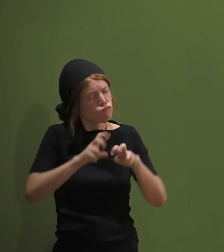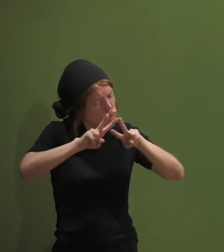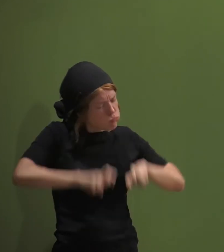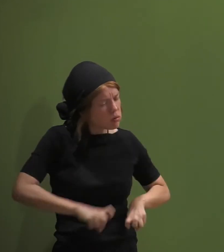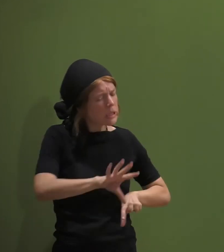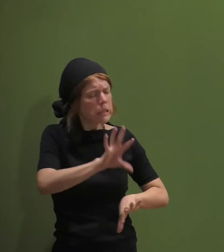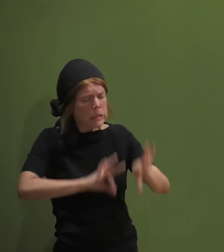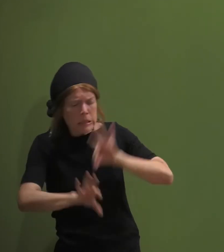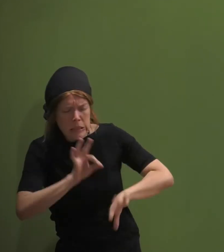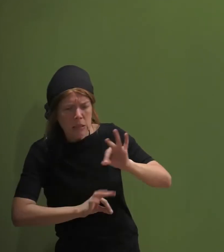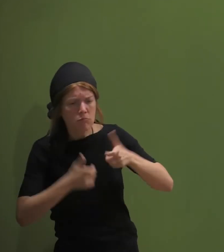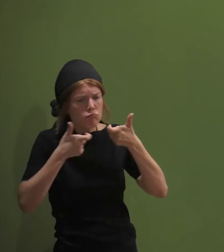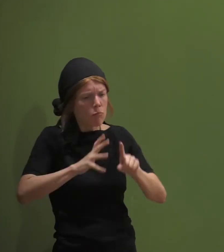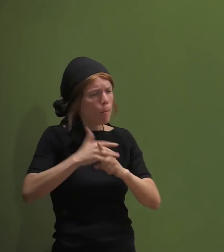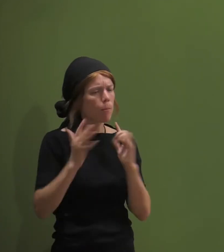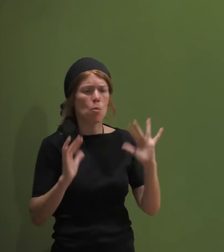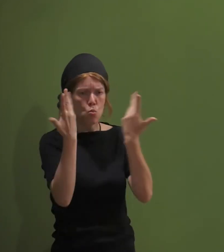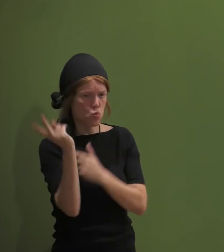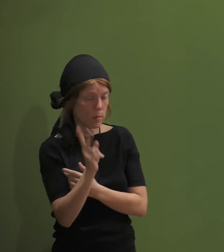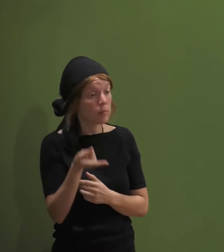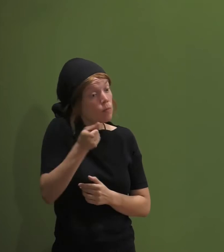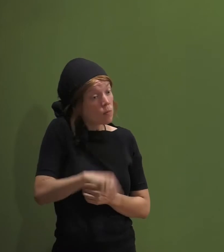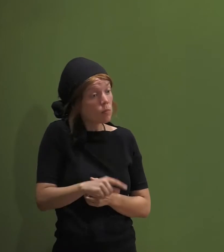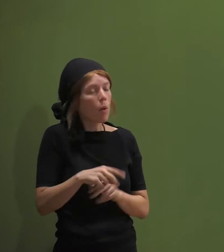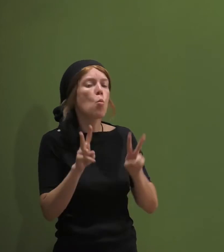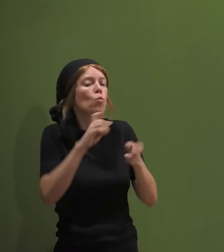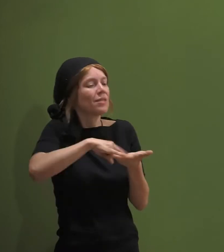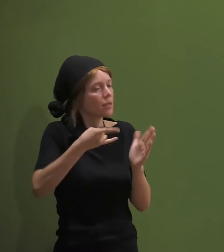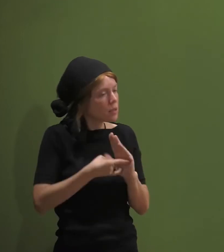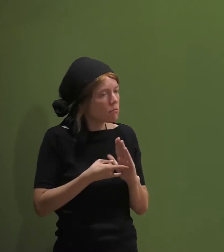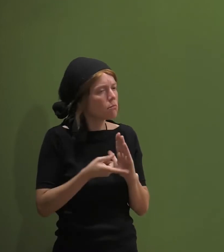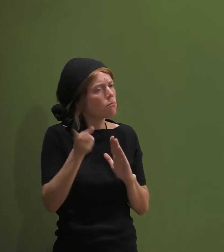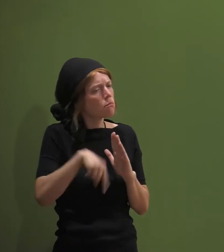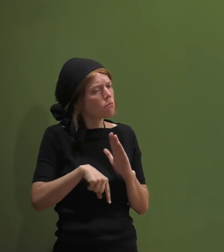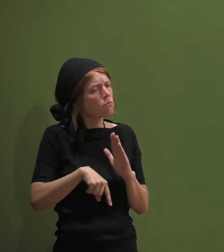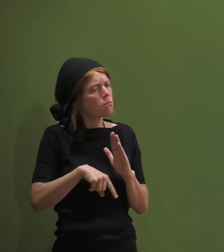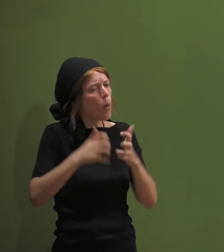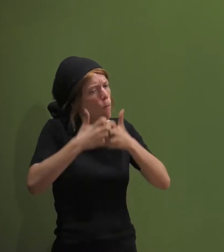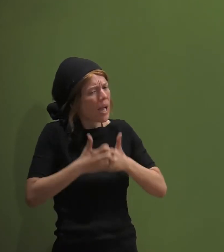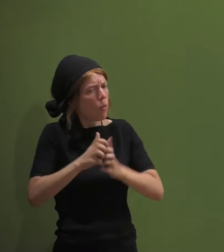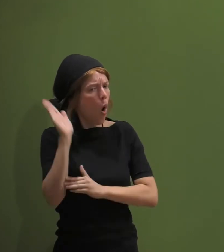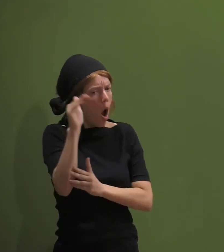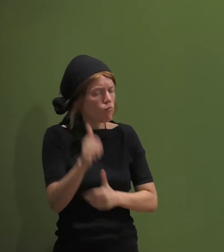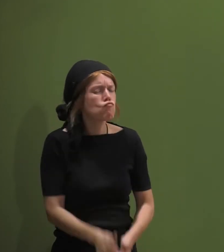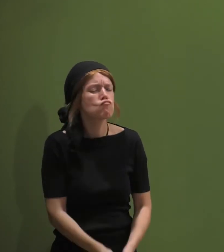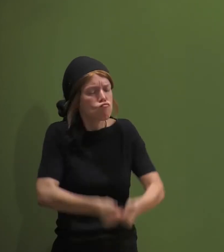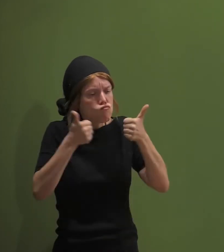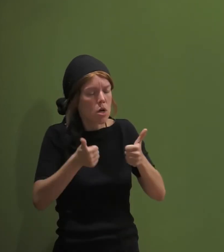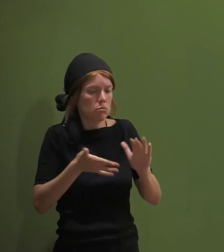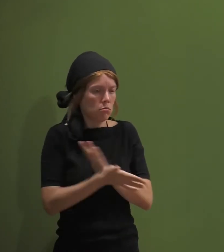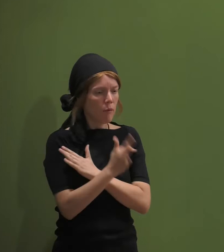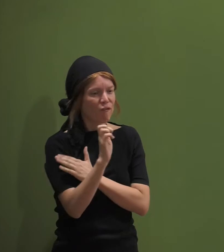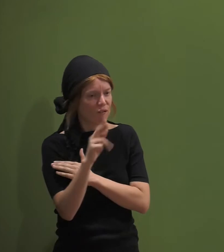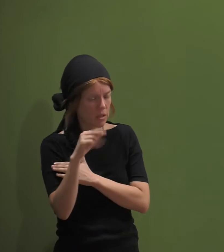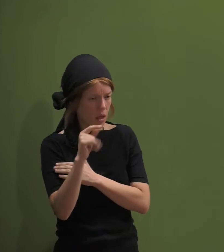investigación y selección en el marco de la Revolución Verde. También aparecen nuevas técnicas y se incrementa la mecanización del campo, aumentando el uso de